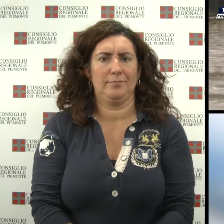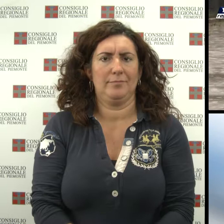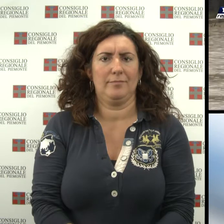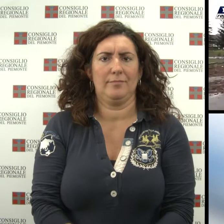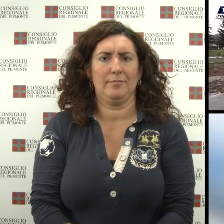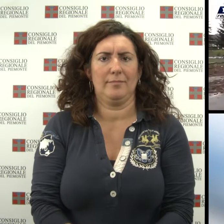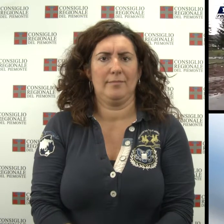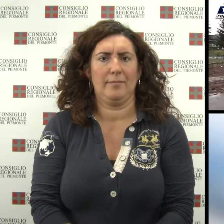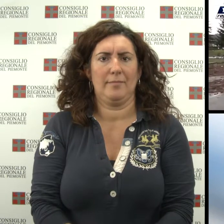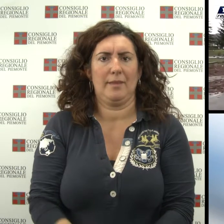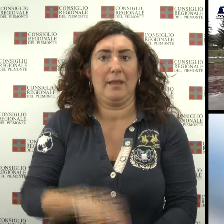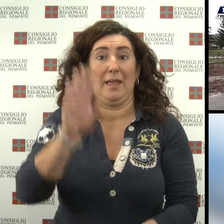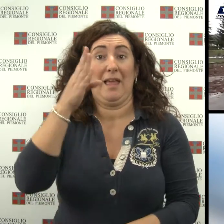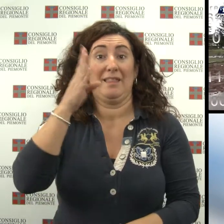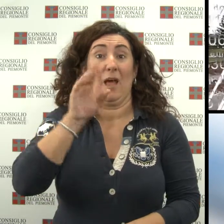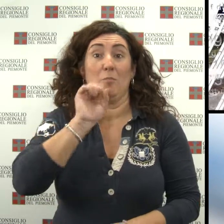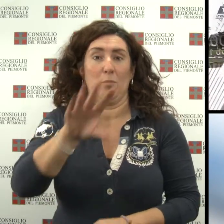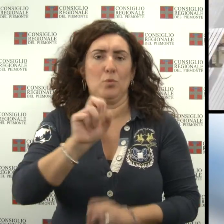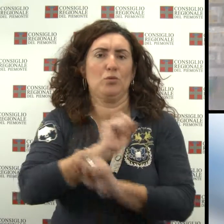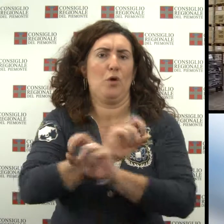Comunicazioni sul maltempo.